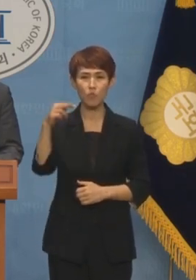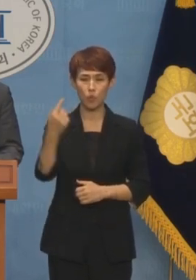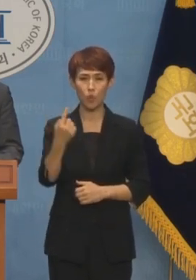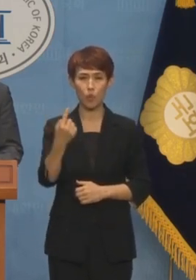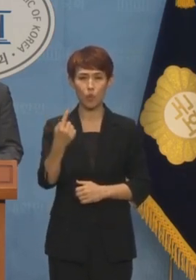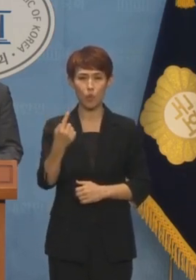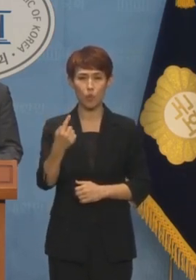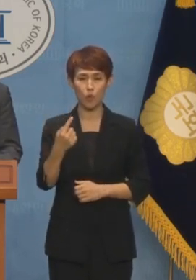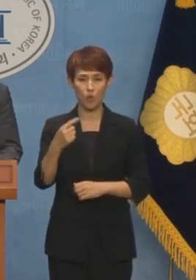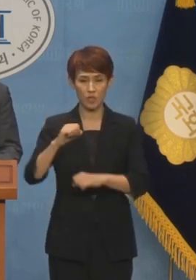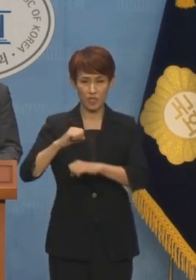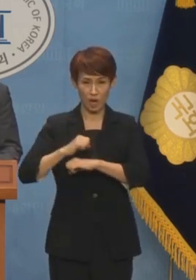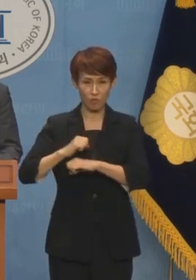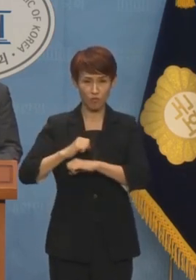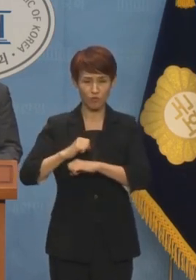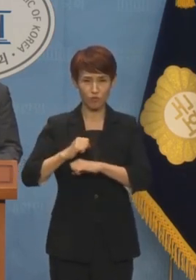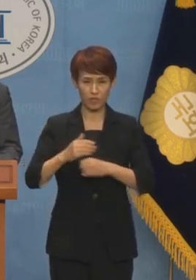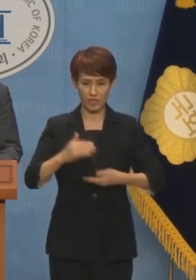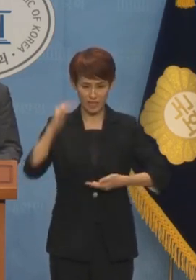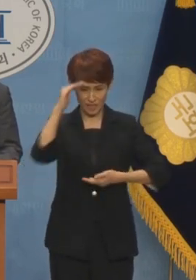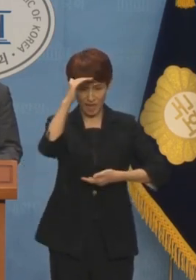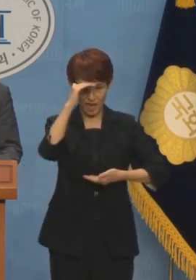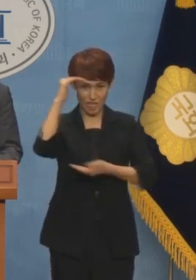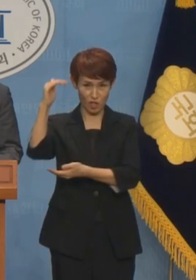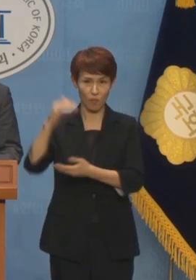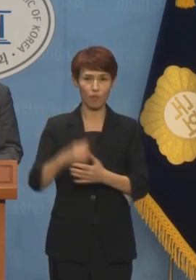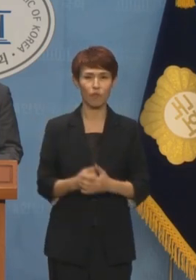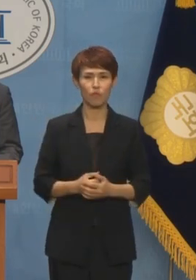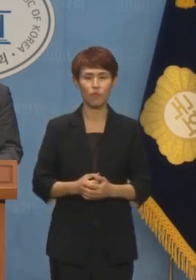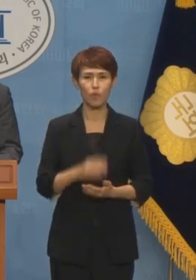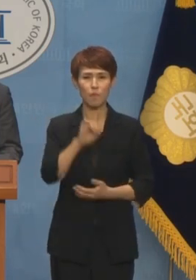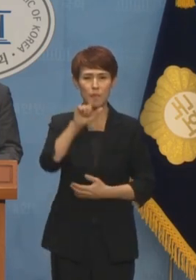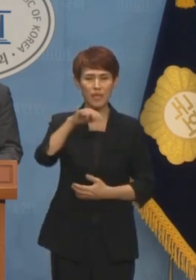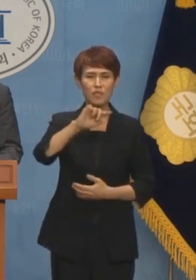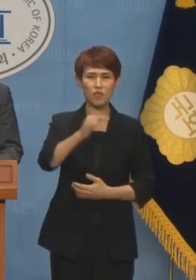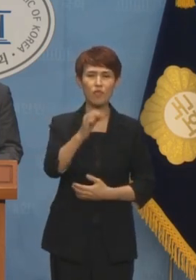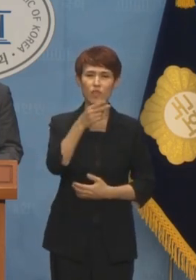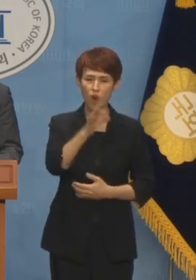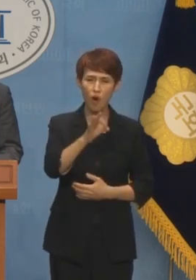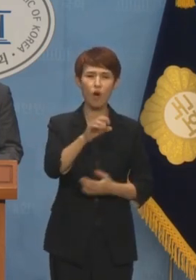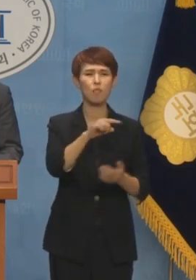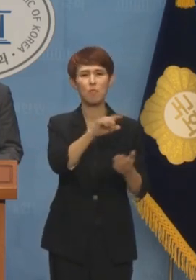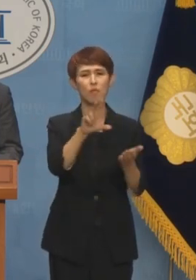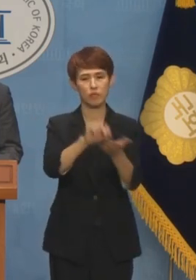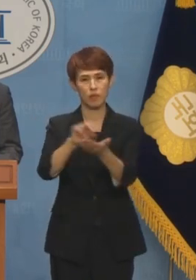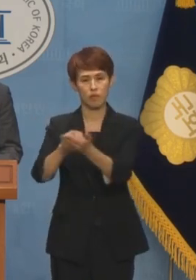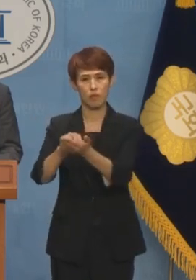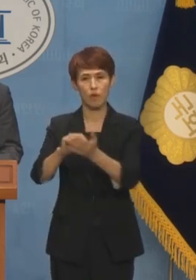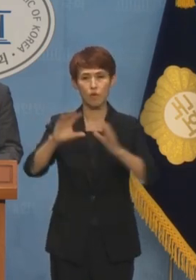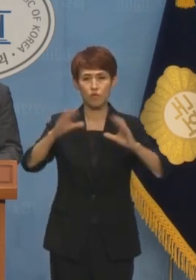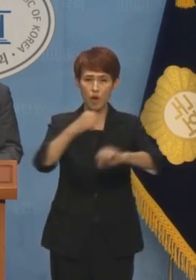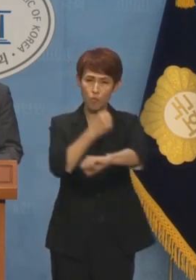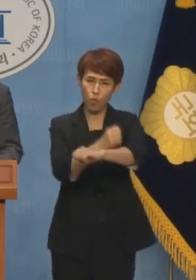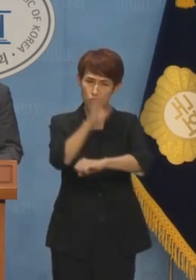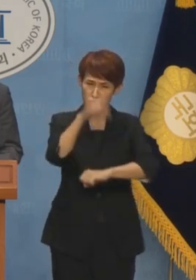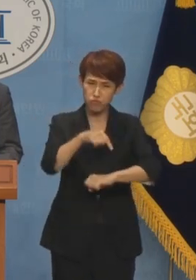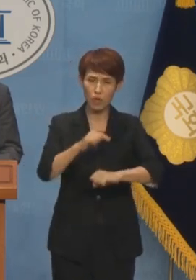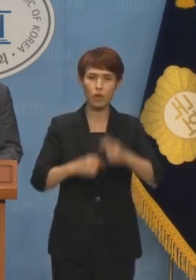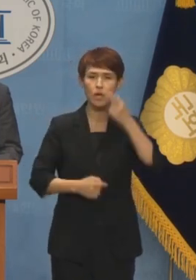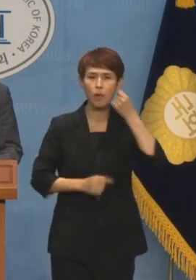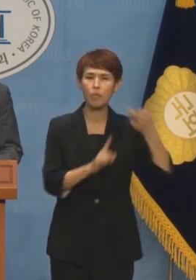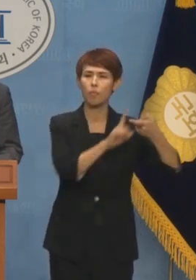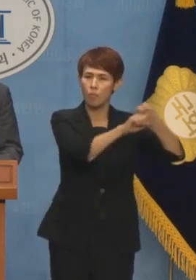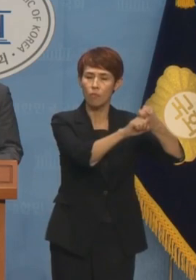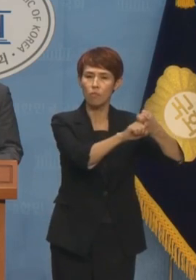논란, 백선엽 친일 반민족 행위자 불인정 논란 등 국가보훈부라기보다는 친일파